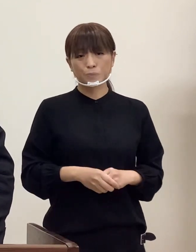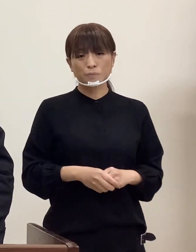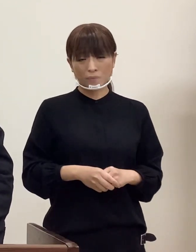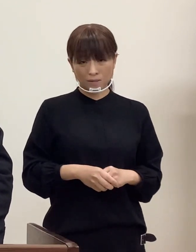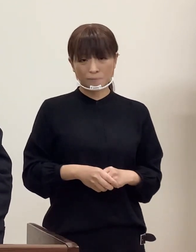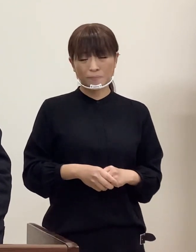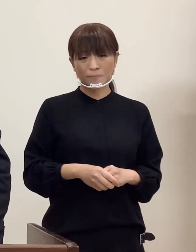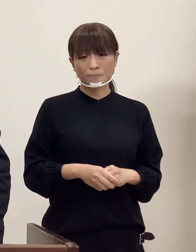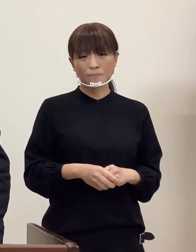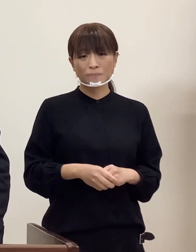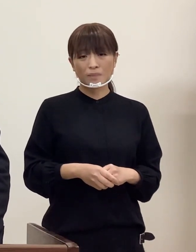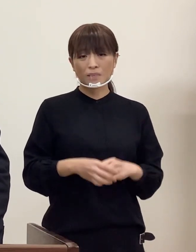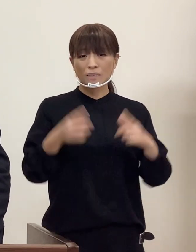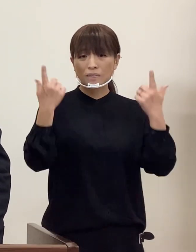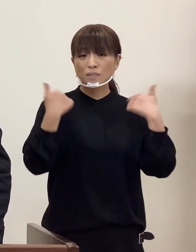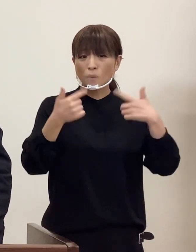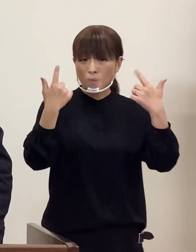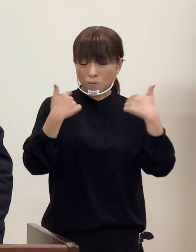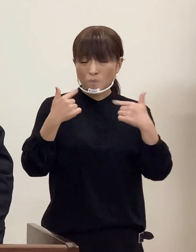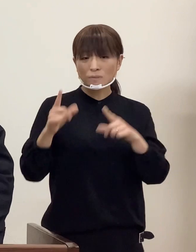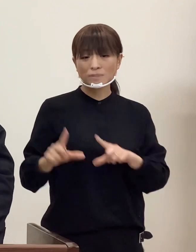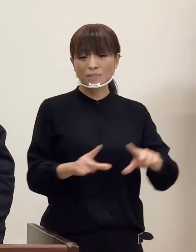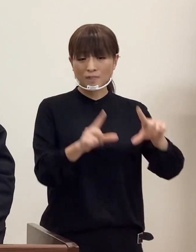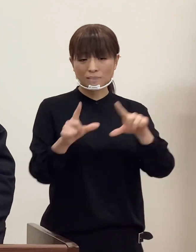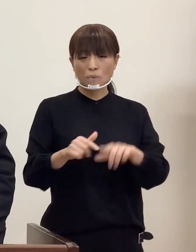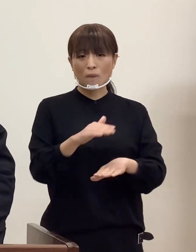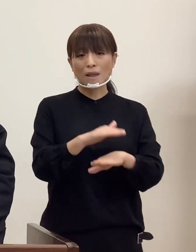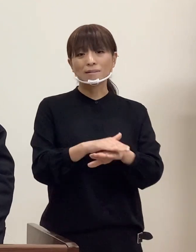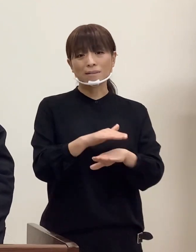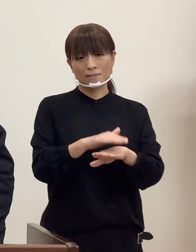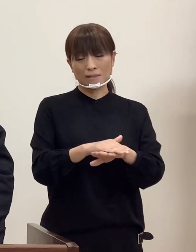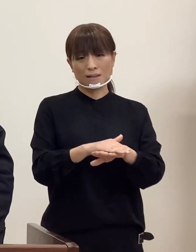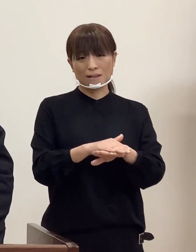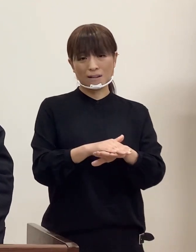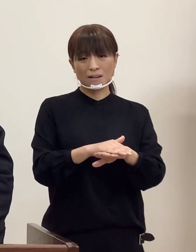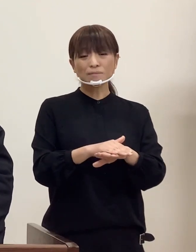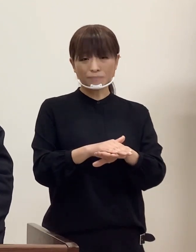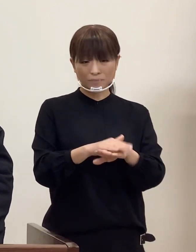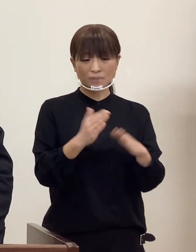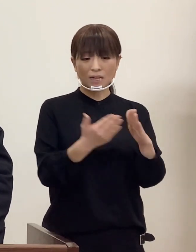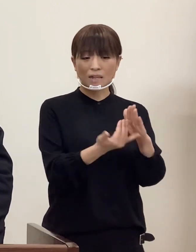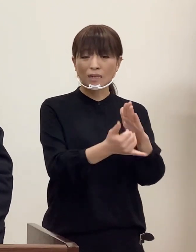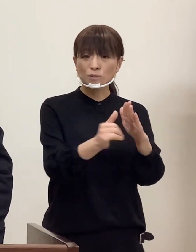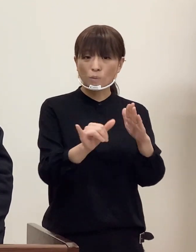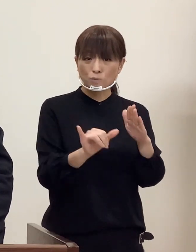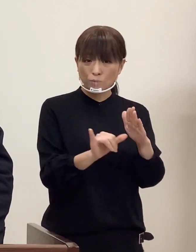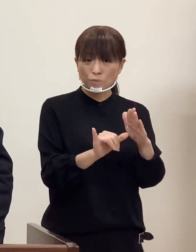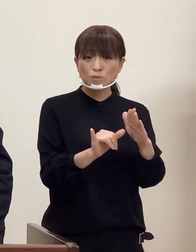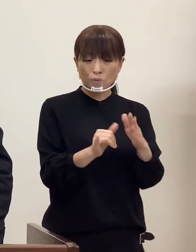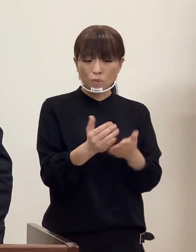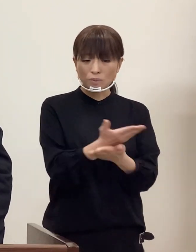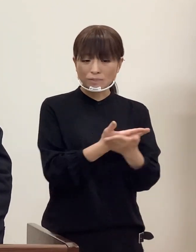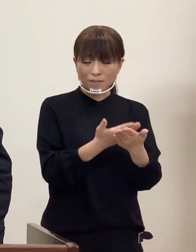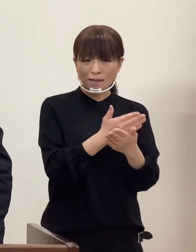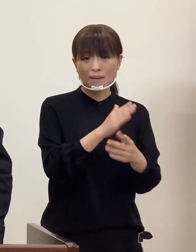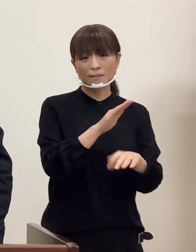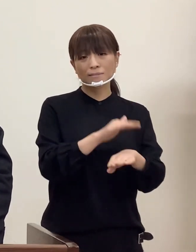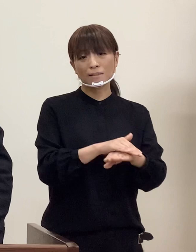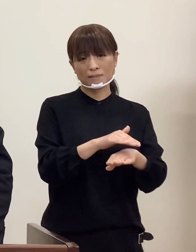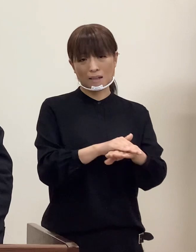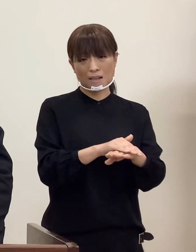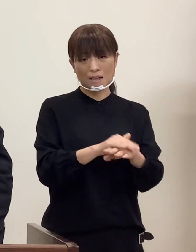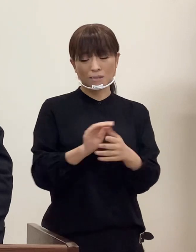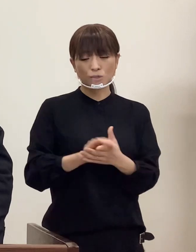社交の場の在り方、ご家庭における家族との付き合いの方、友